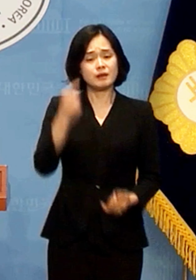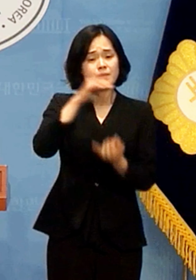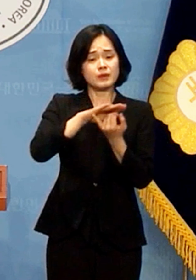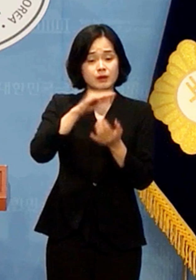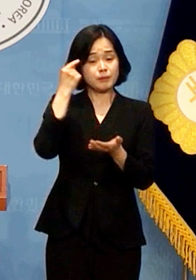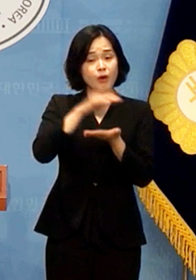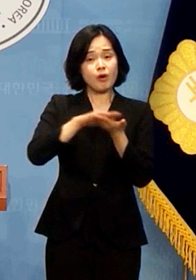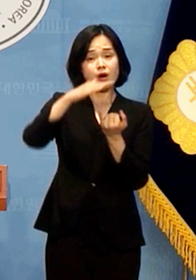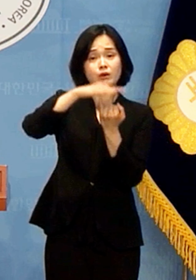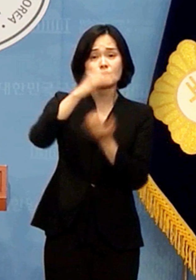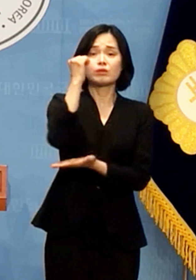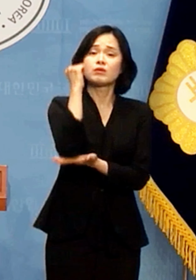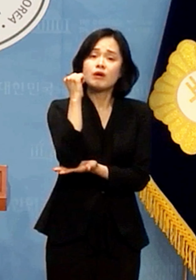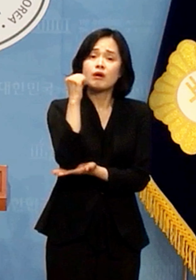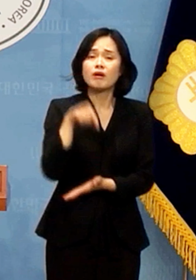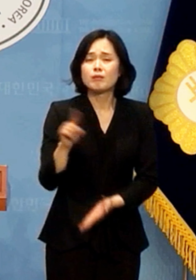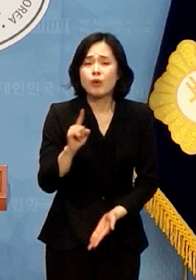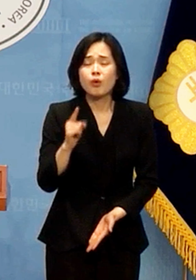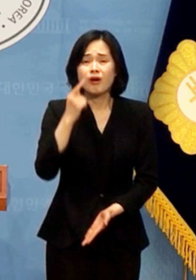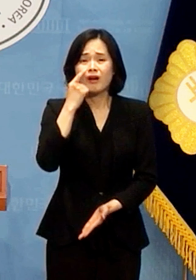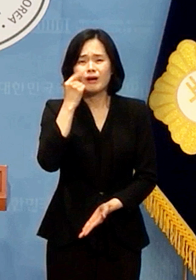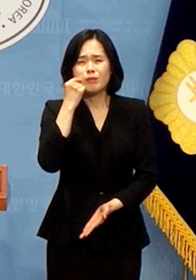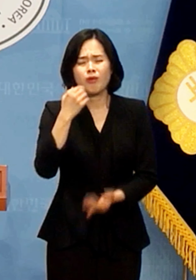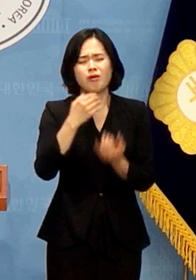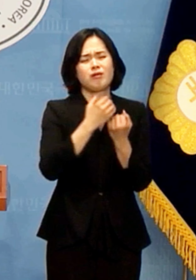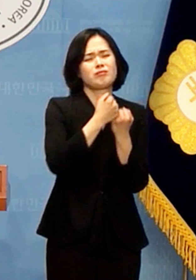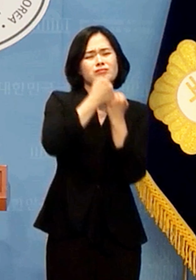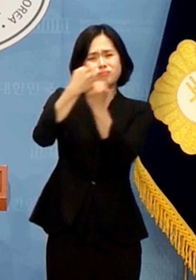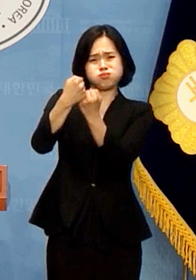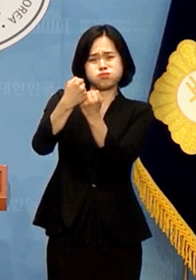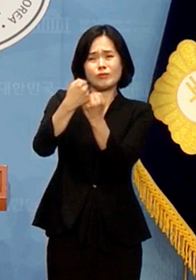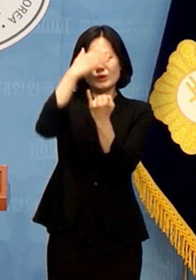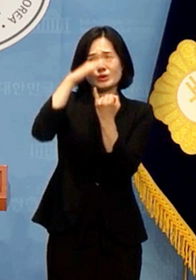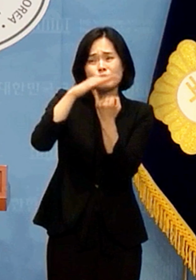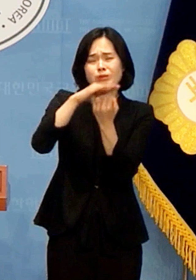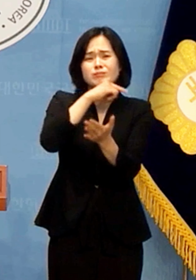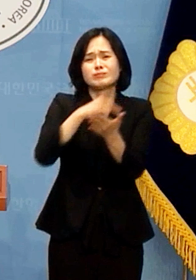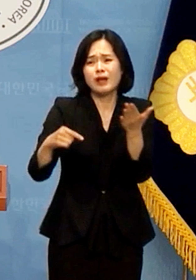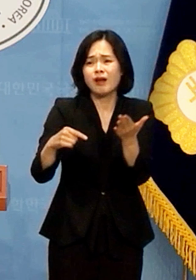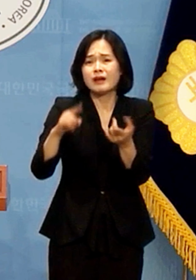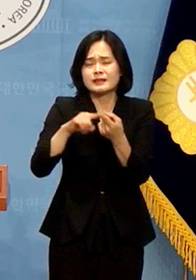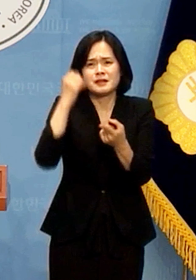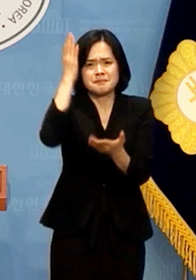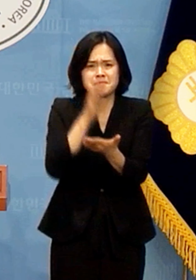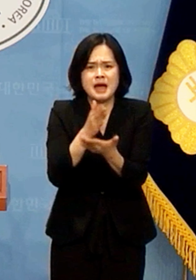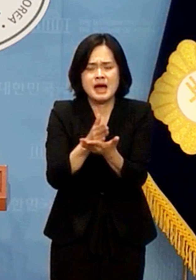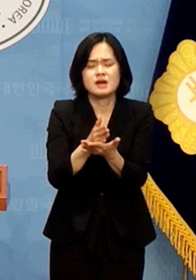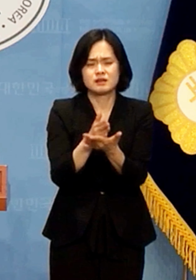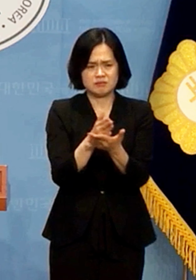끌려간 위안부 피해 희생의 상징물입니다 그동안 일본이 얼마나 국력을